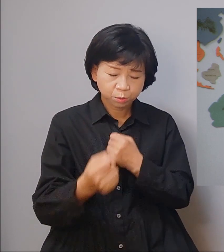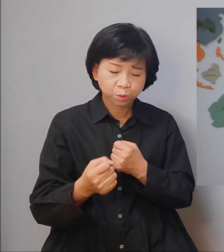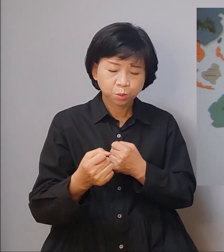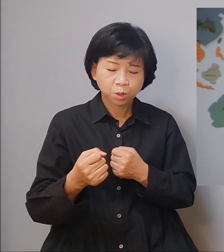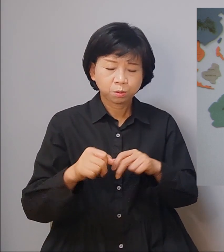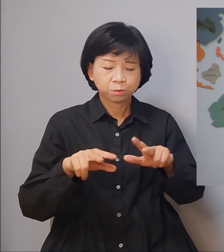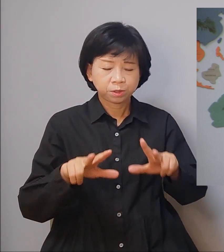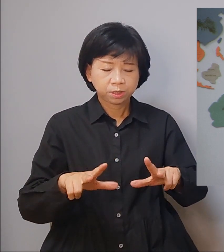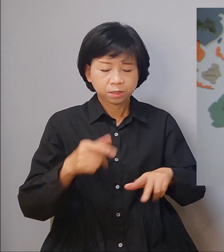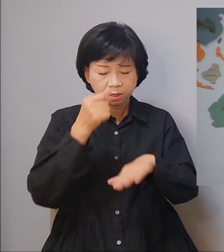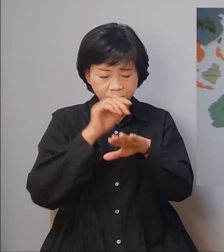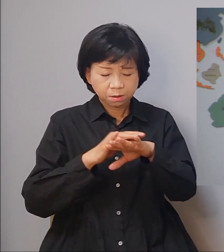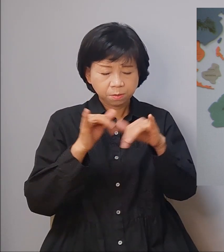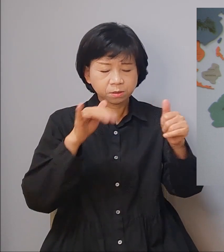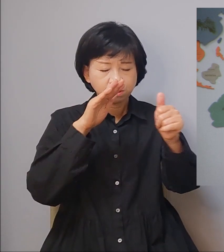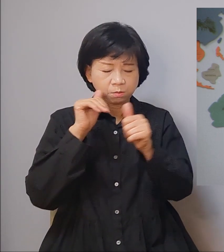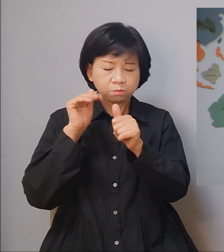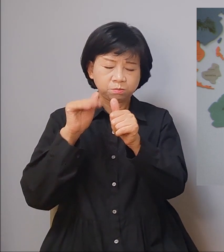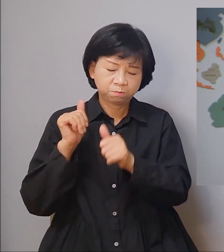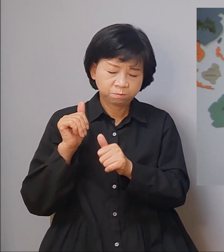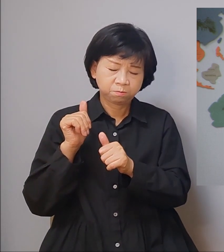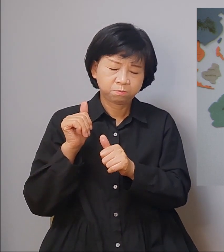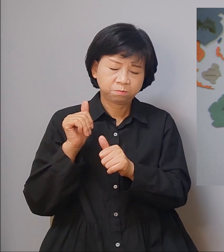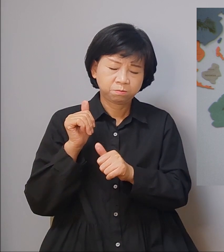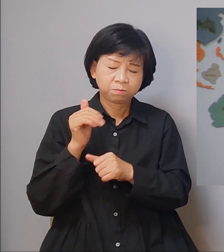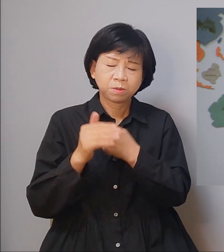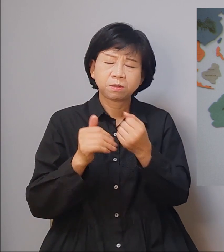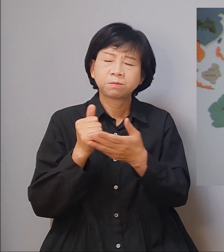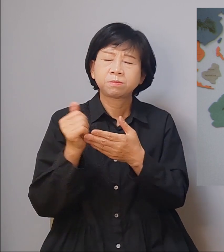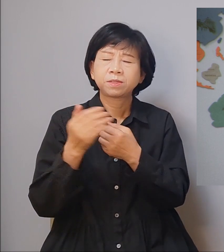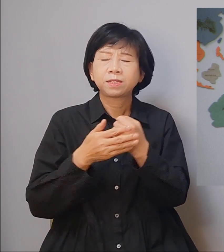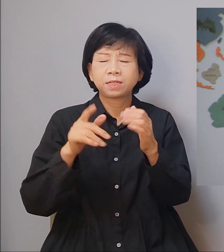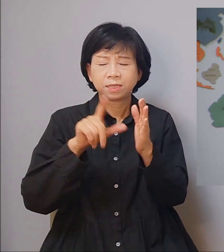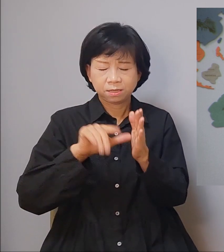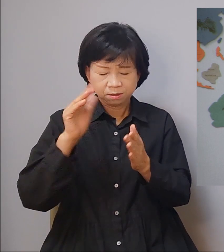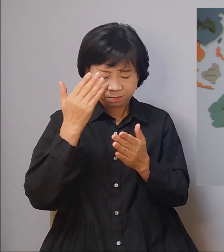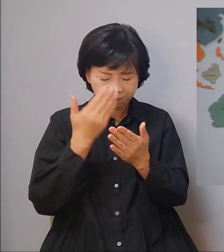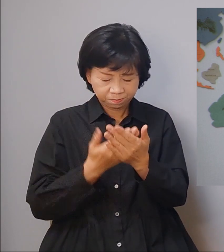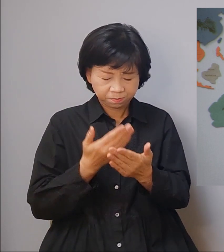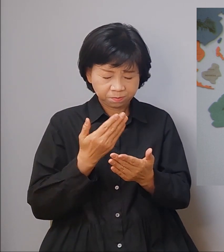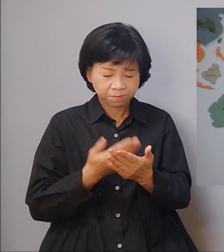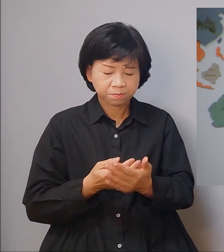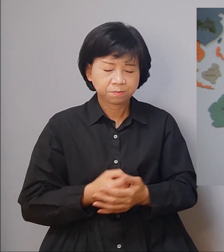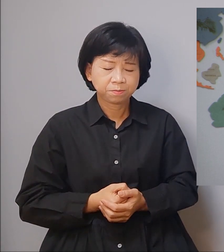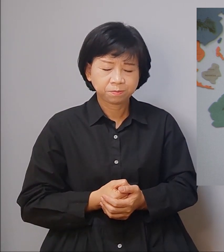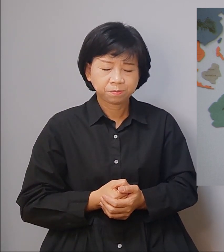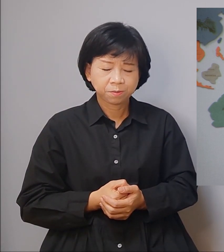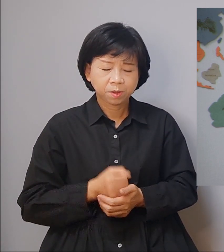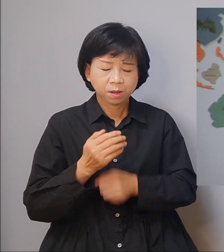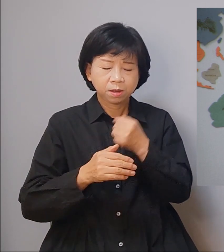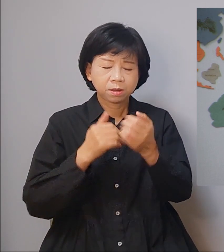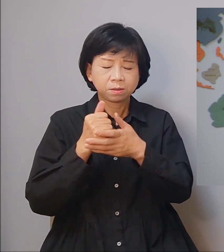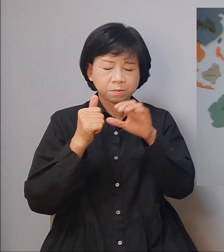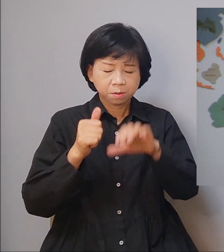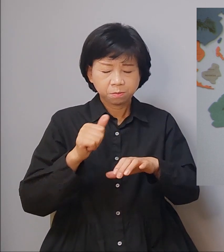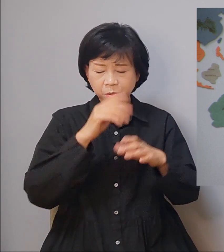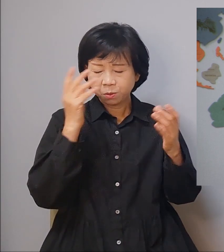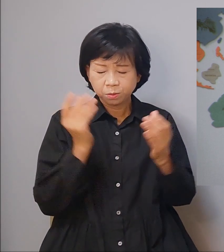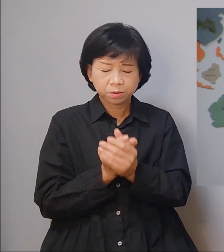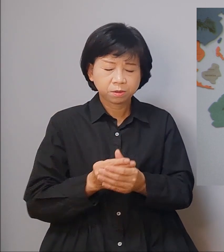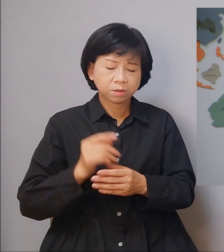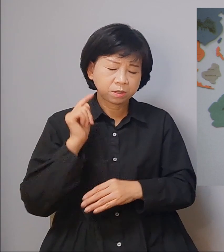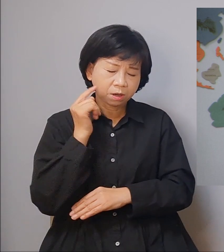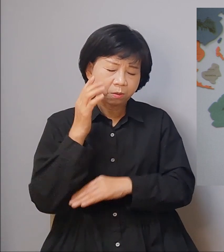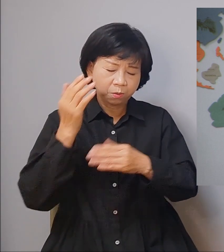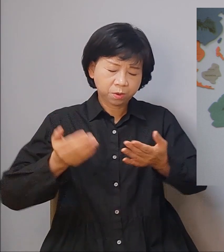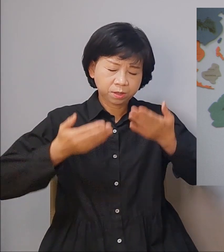불구하고 이 시간 예배자로 우리를 불러주셨사오니 이 시간 은혜 받는 시간 되게 하여 주시옵소서. 하나님 앞에 온전히 영광 돌리는